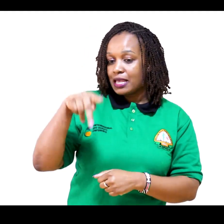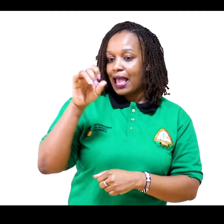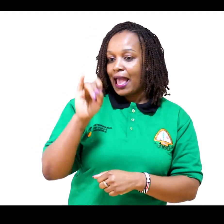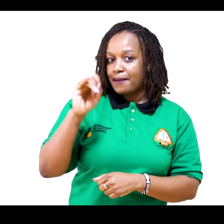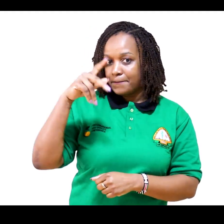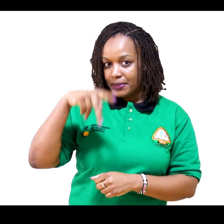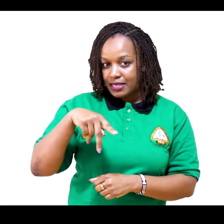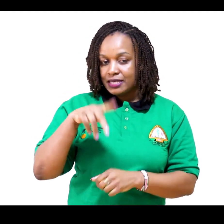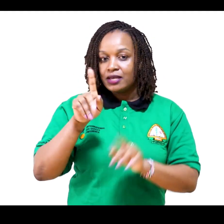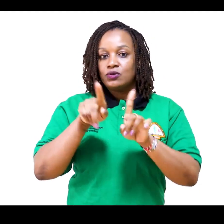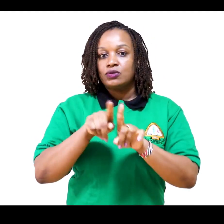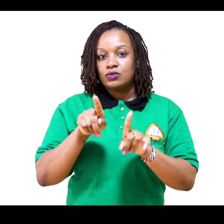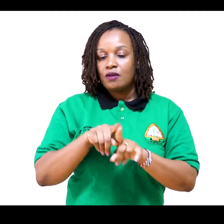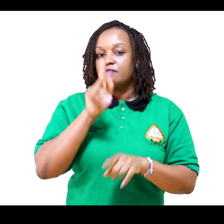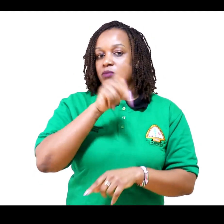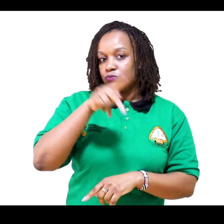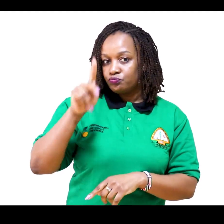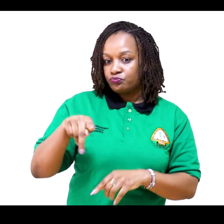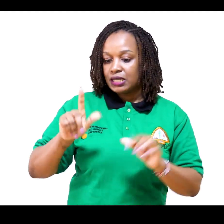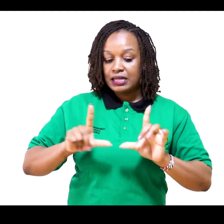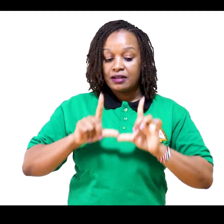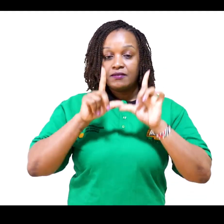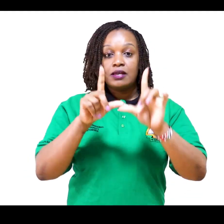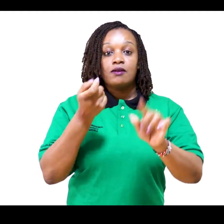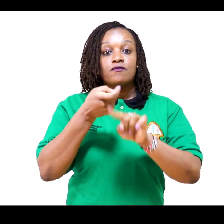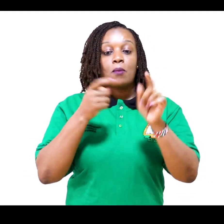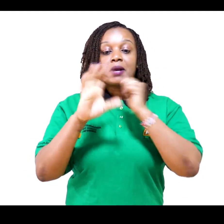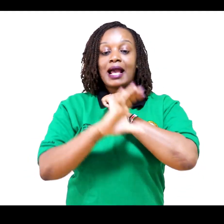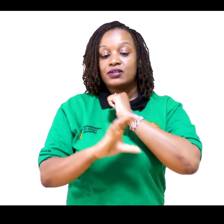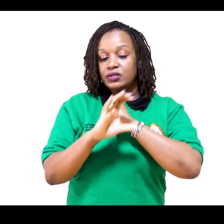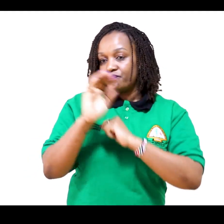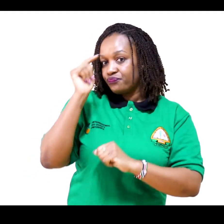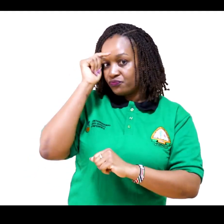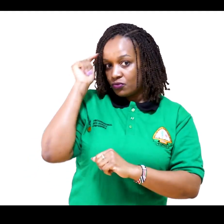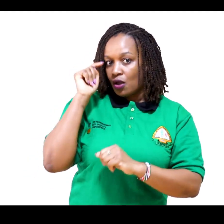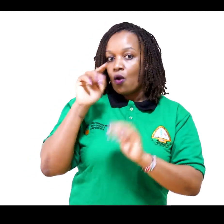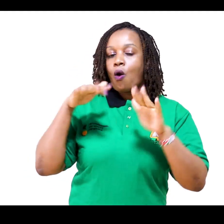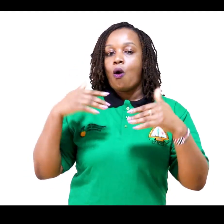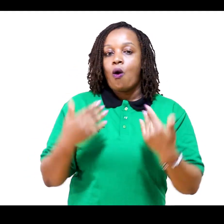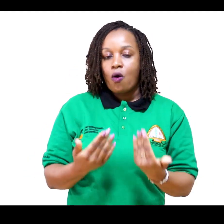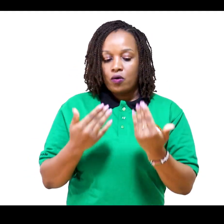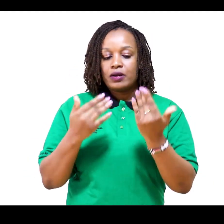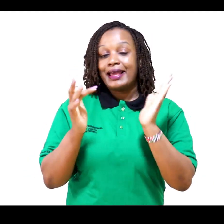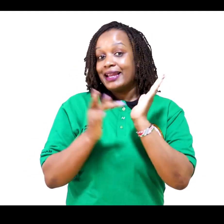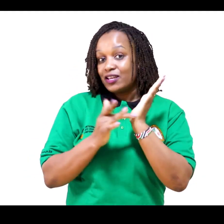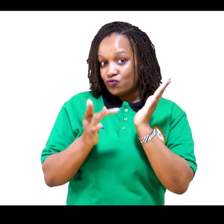yafuatayo: nakala ya PIP na cheti cha phytosanitary kutoka nchi ya asili